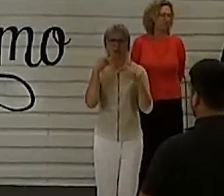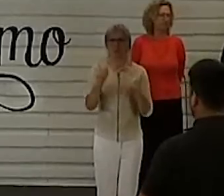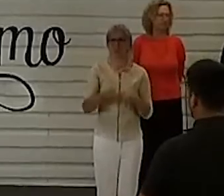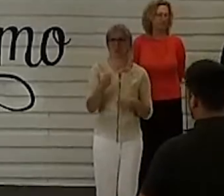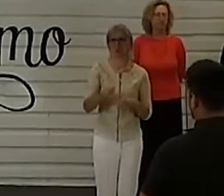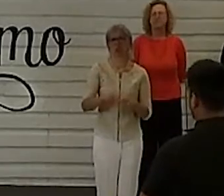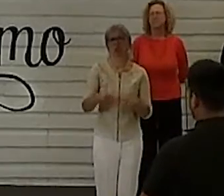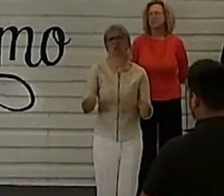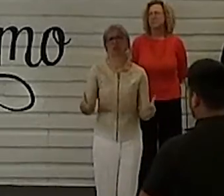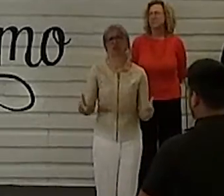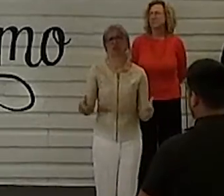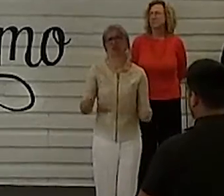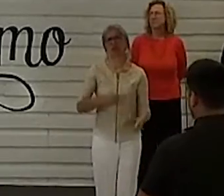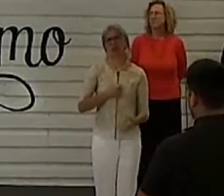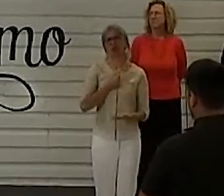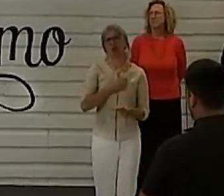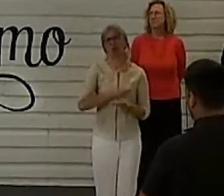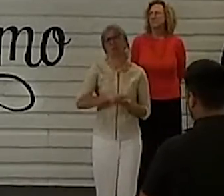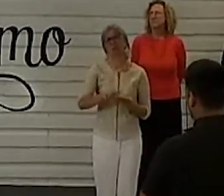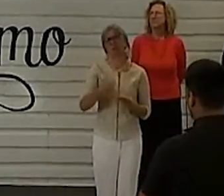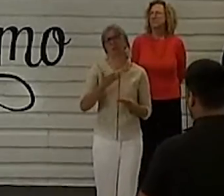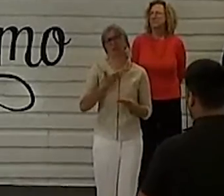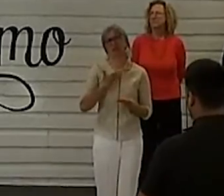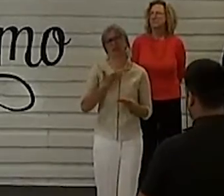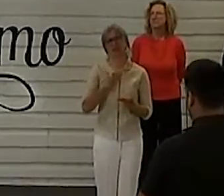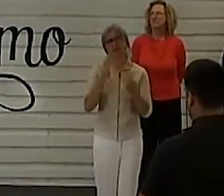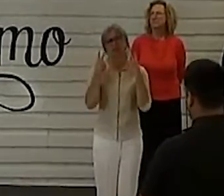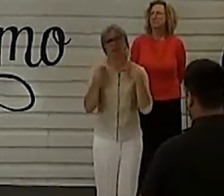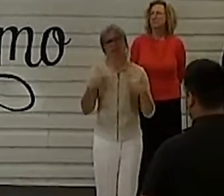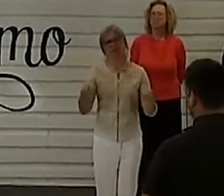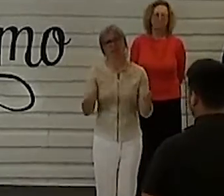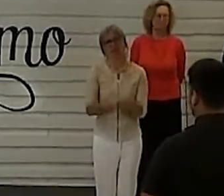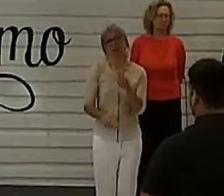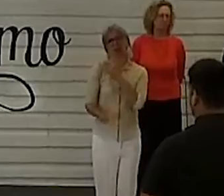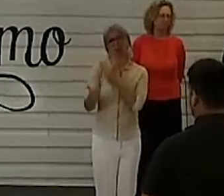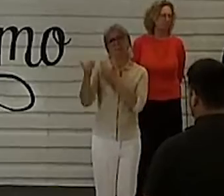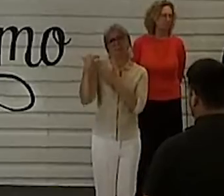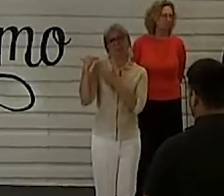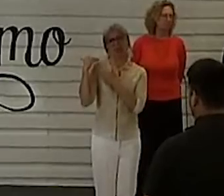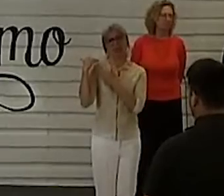Non possiamo continuare a vivere la stessa vita da quando conosciamo Gesù.